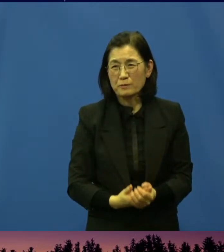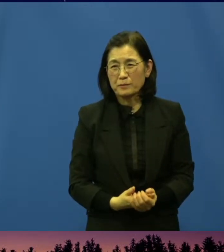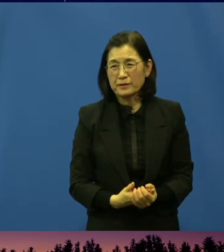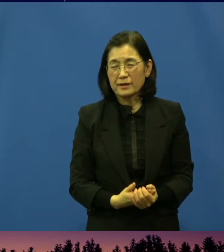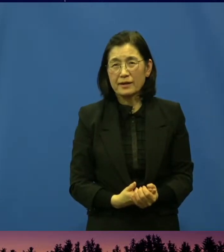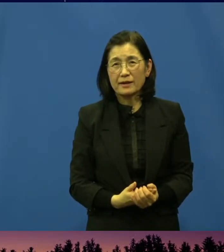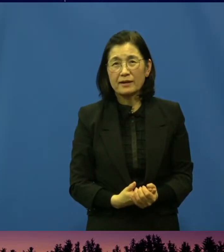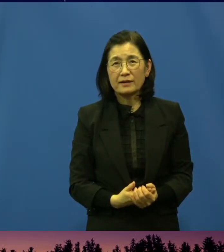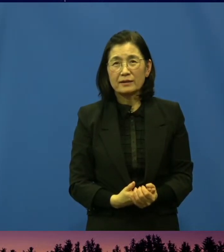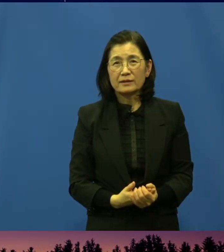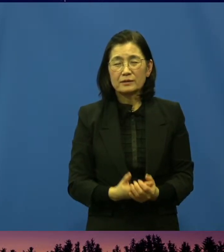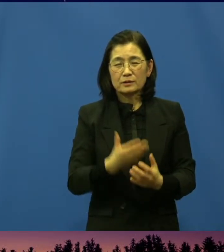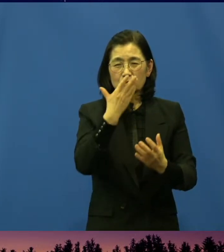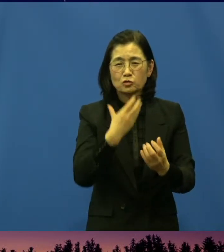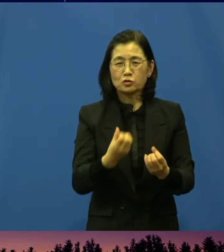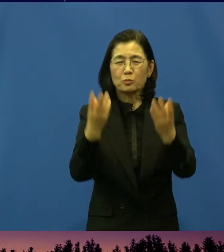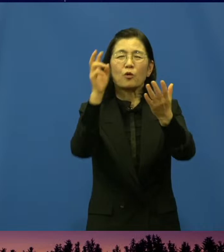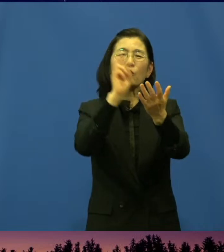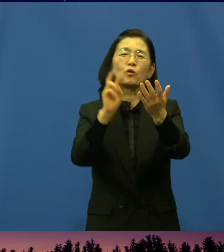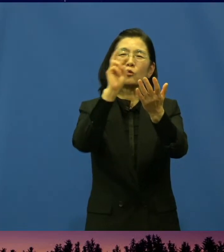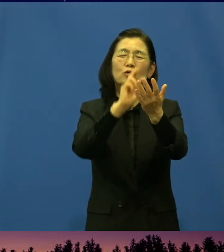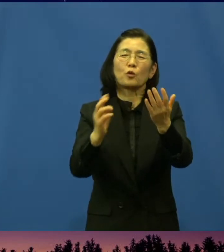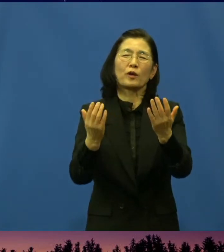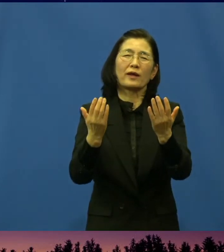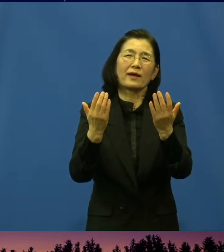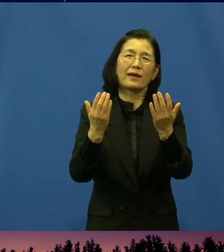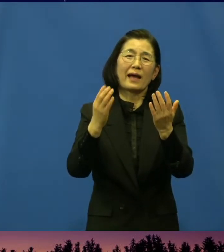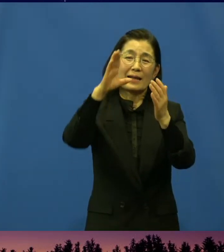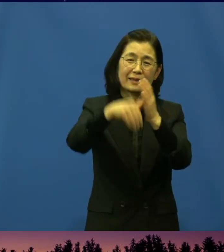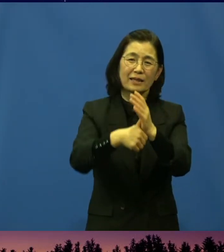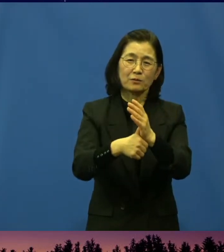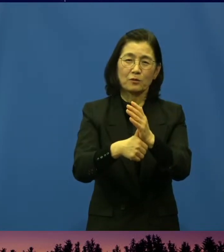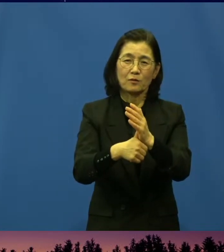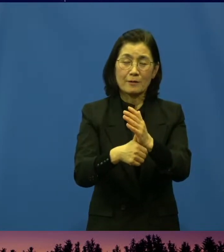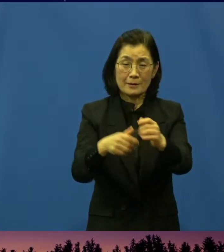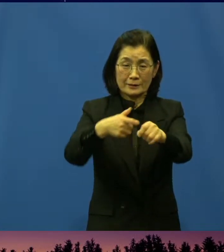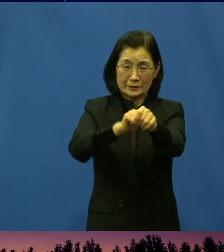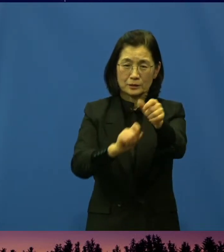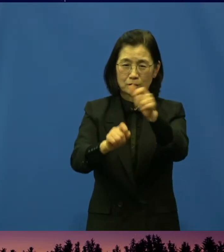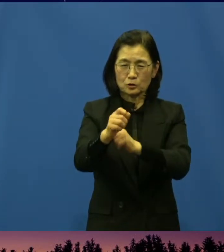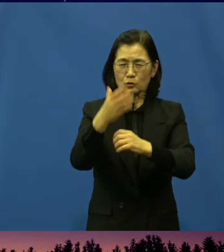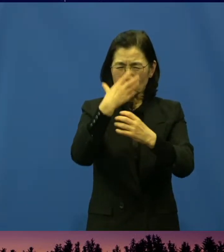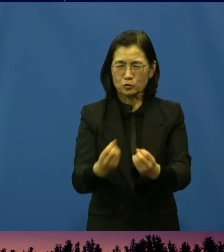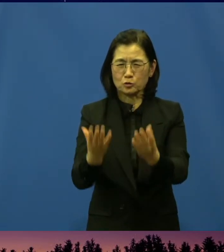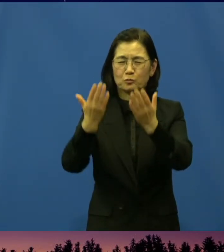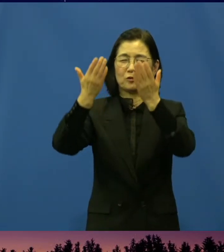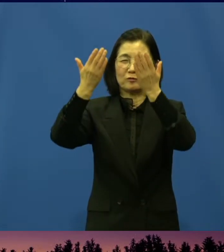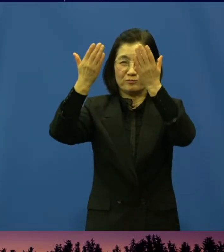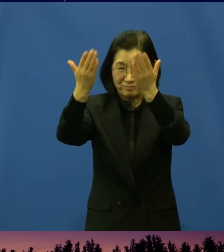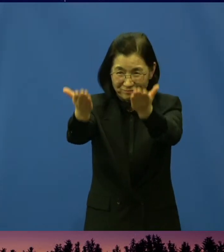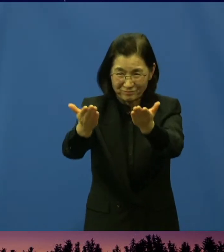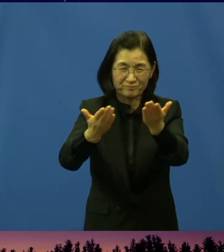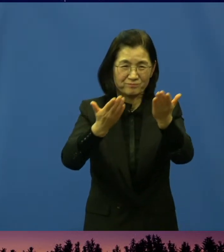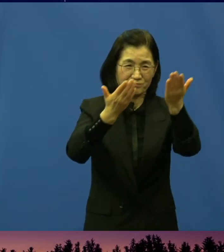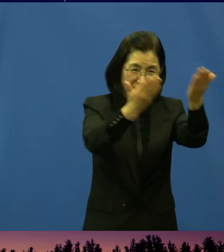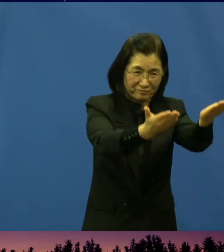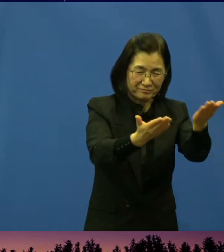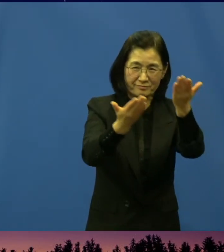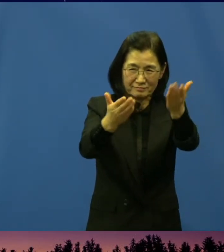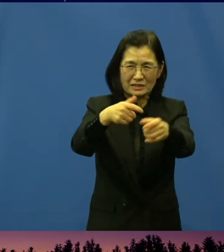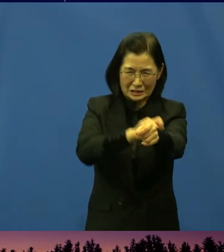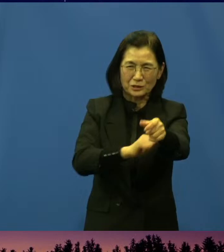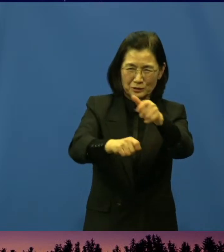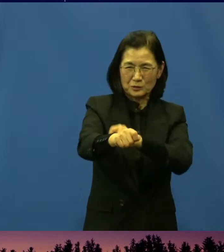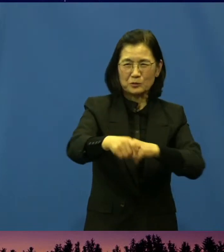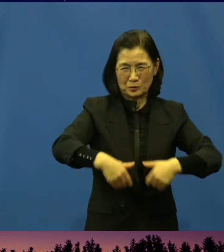그러니까 축복송을 할 때도 적극적으로 축복하고, 그래서 나도 적극적으로 축복하니까 저분도 적극적으로